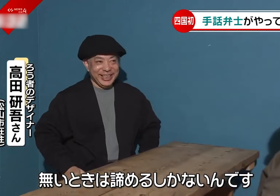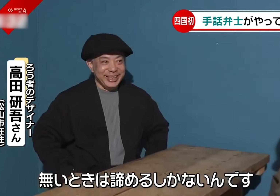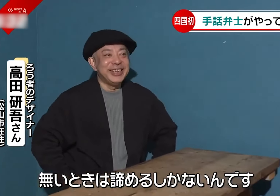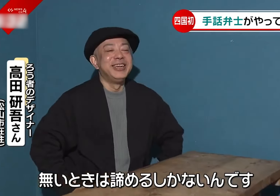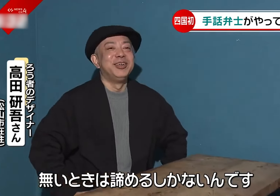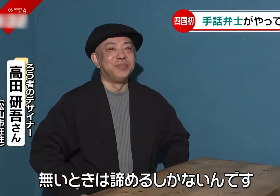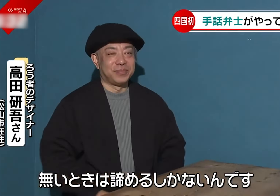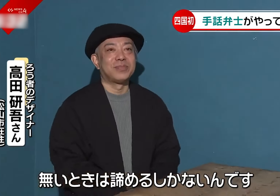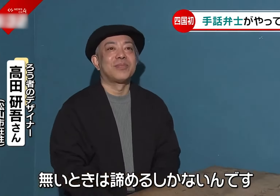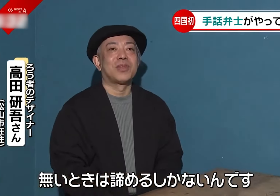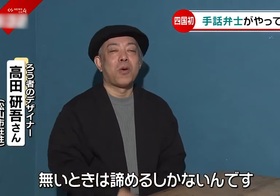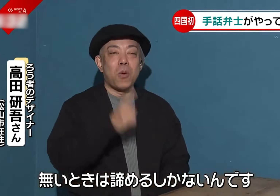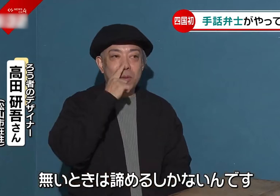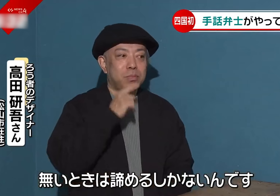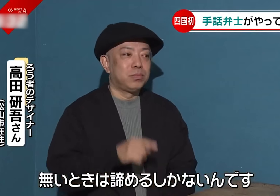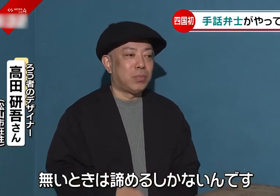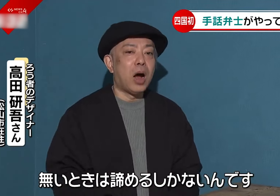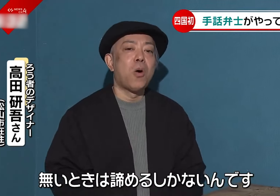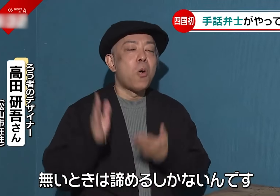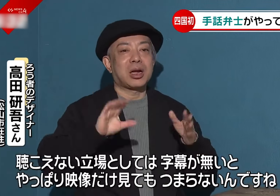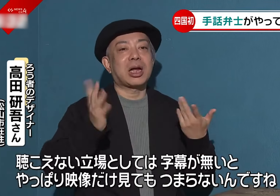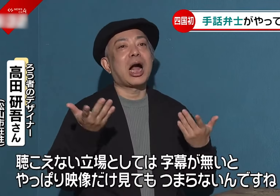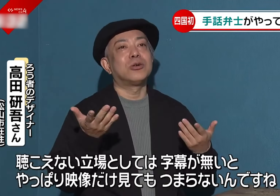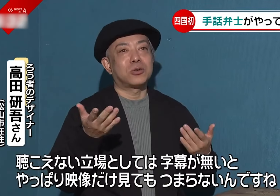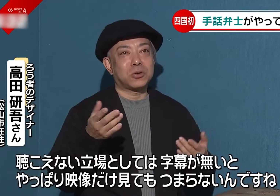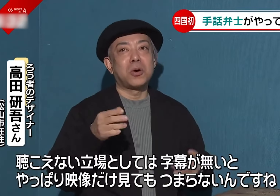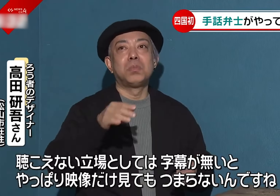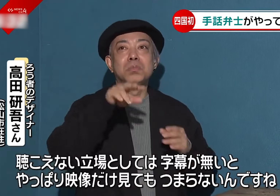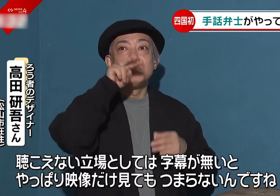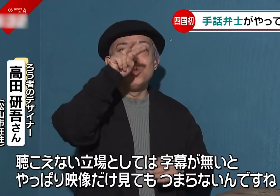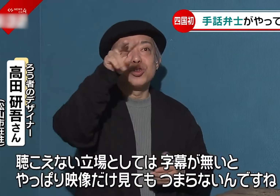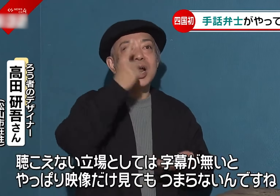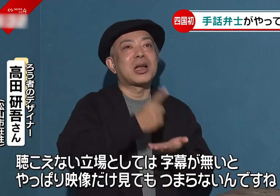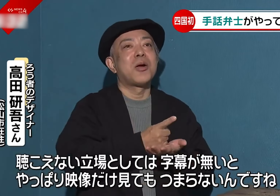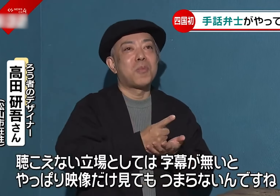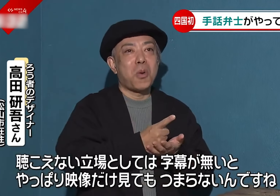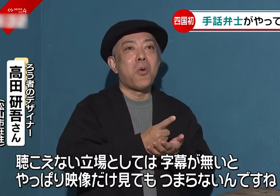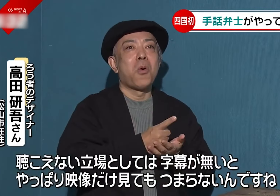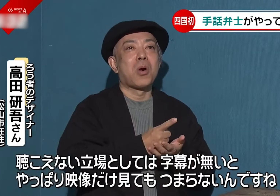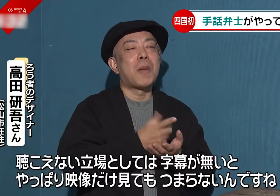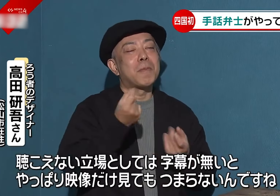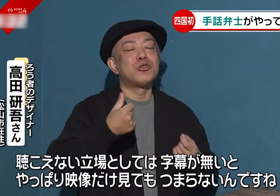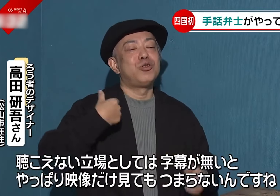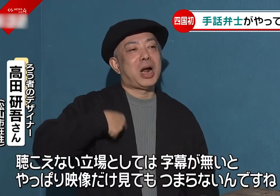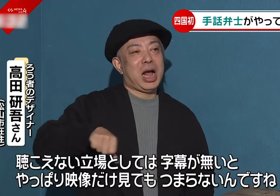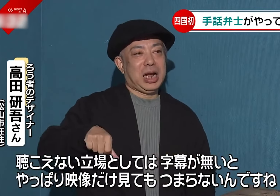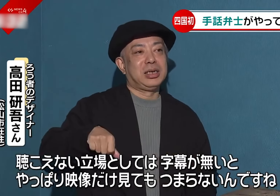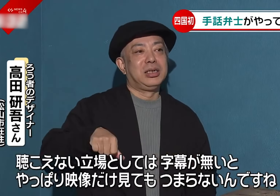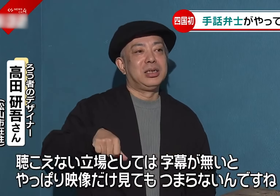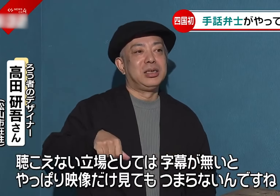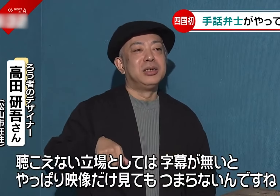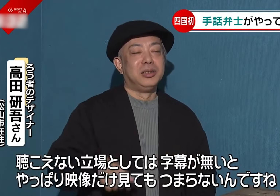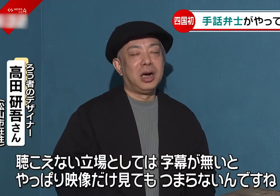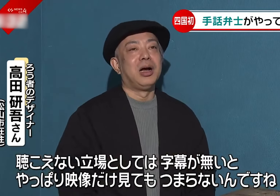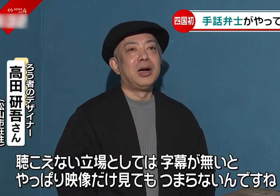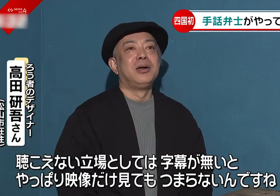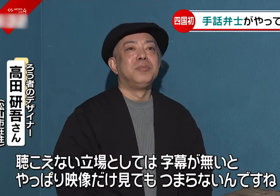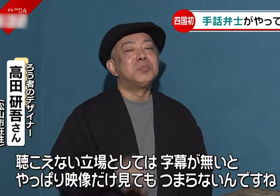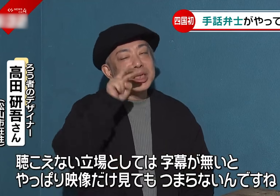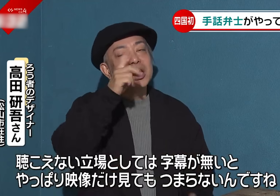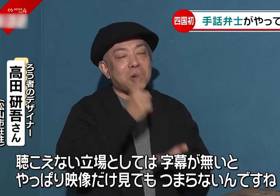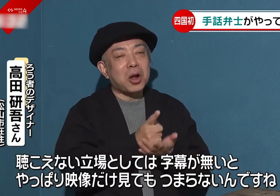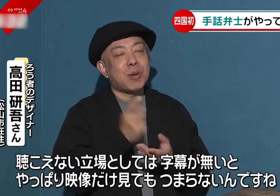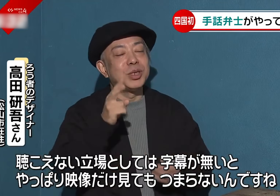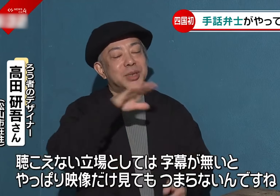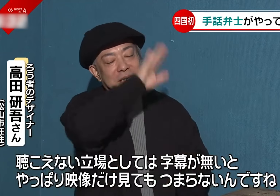本当にない時には諦めるしかないんです。聞こえない立場としては、字幕がないとやっぱり映